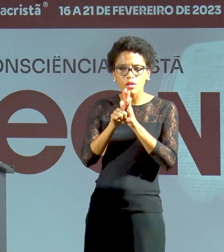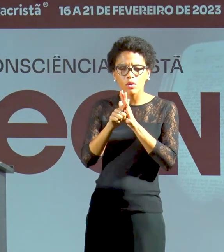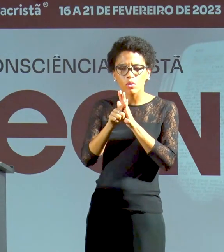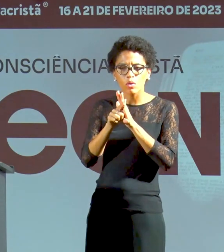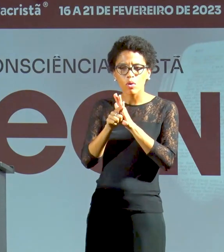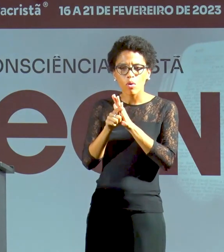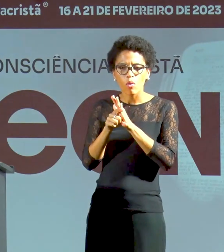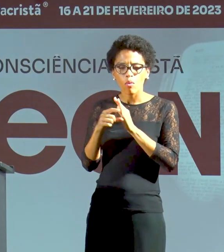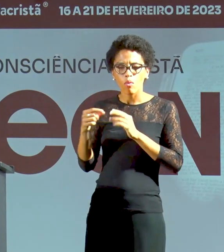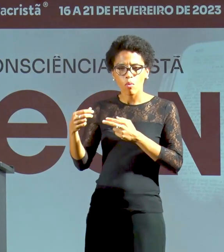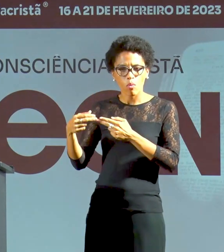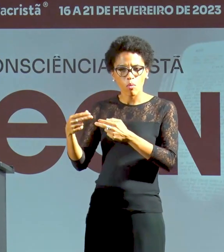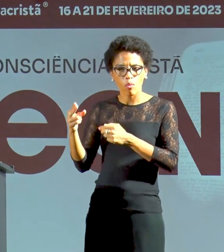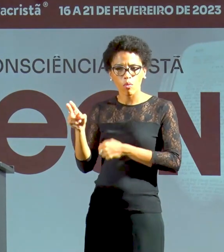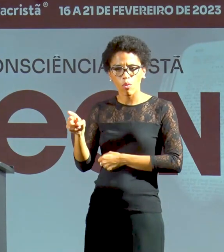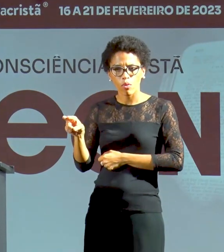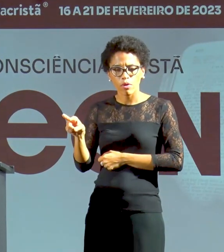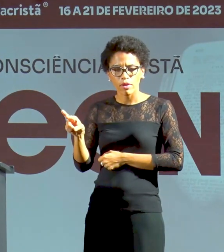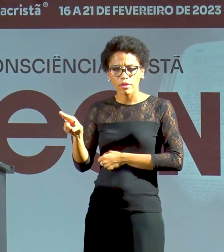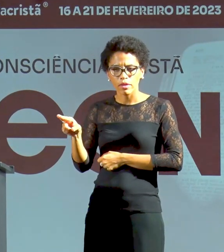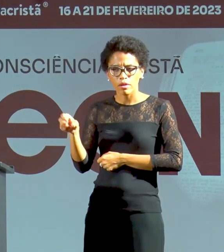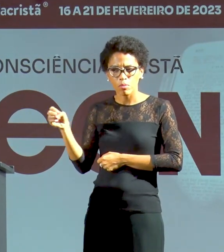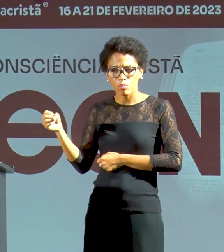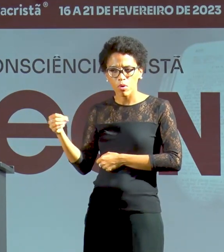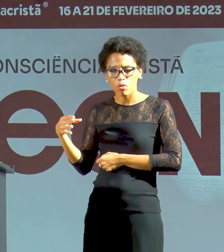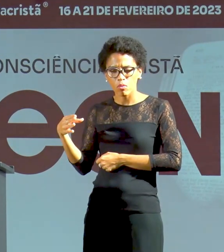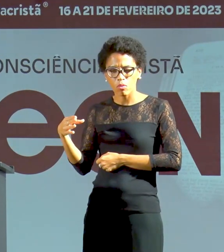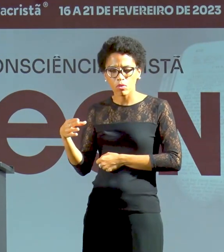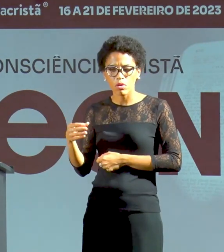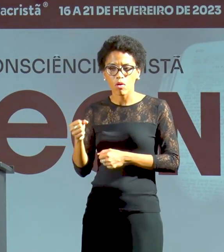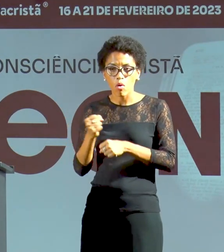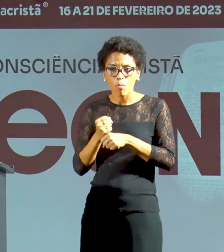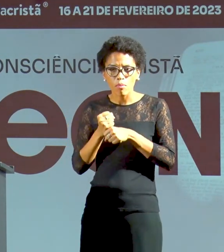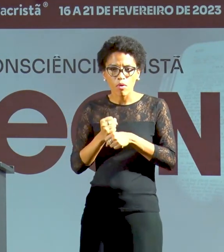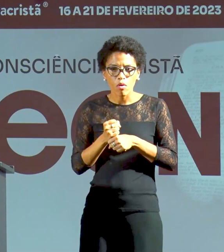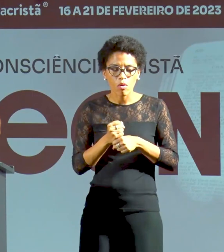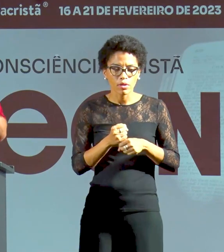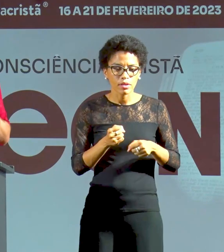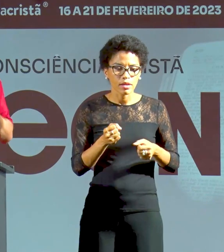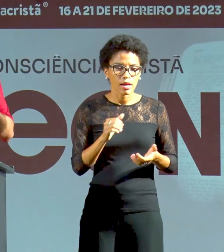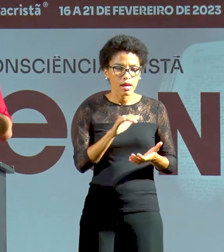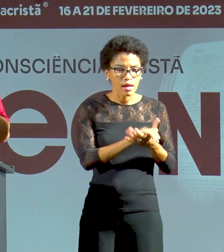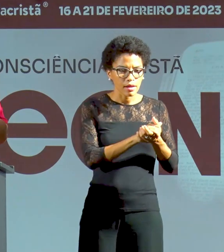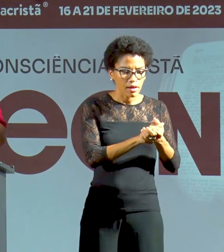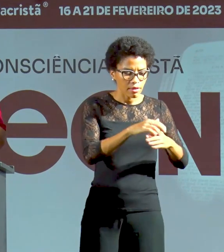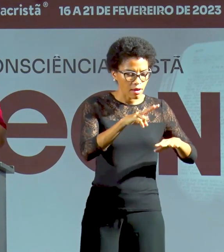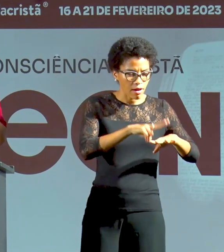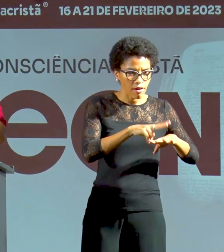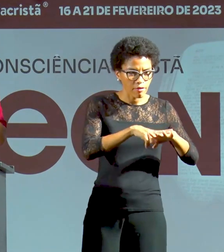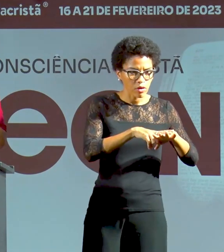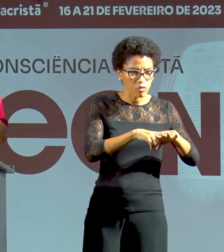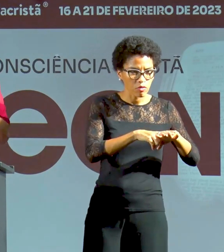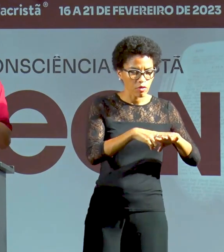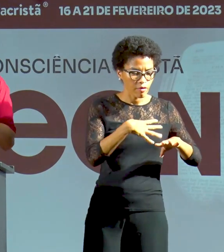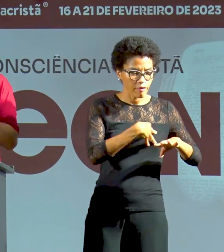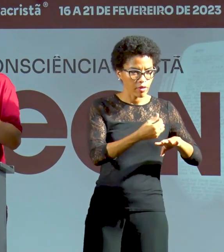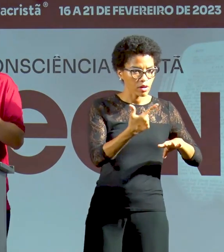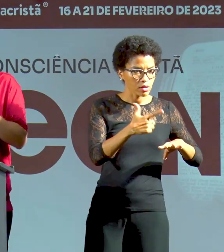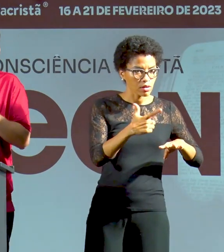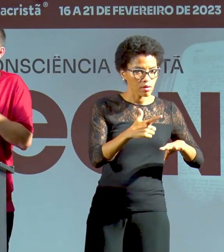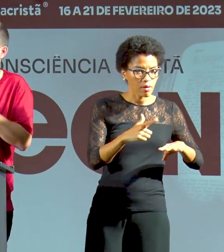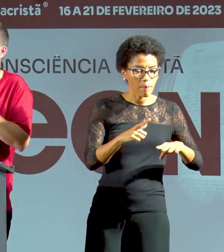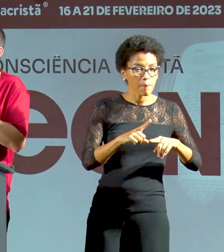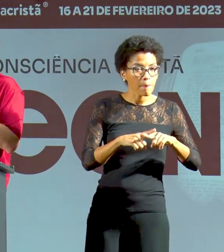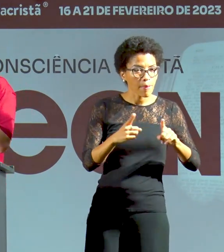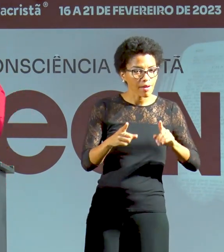deveria casar-se com a viúva que não tinha deixado o filho essa mesma lei dizia o seguinte mas se não houvesse irmão mais novo